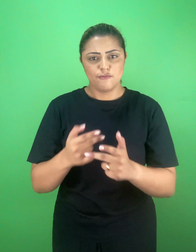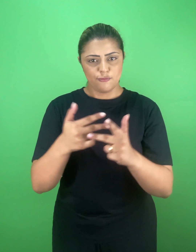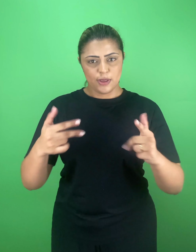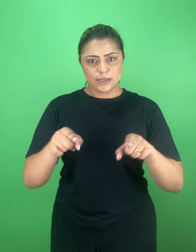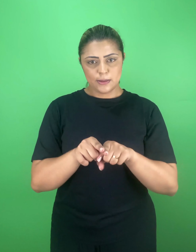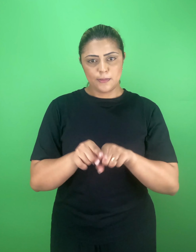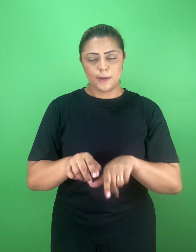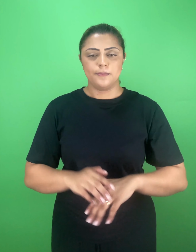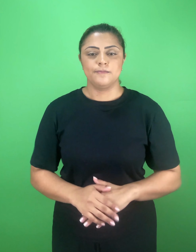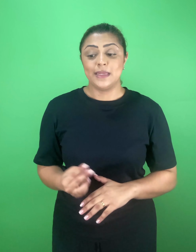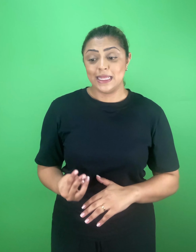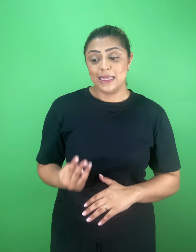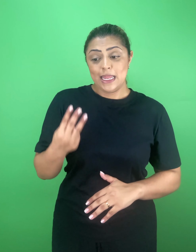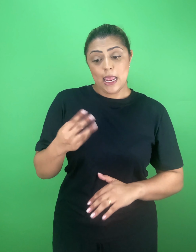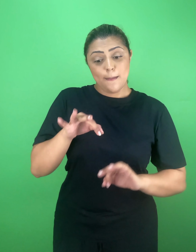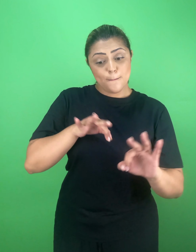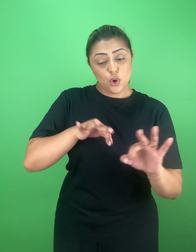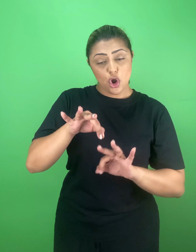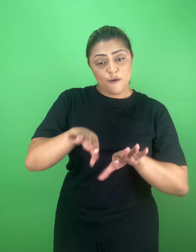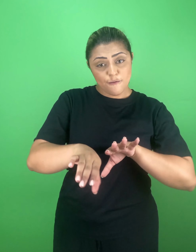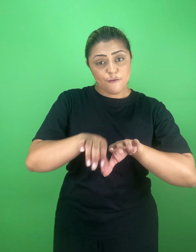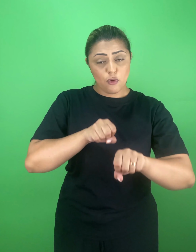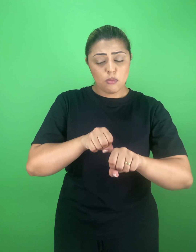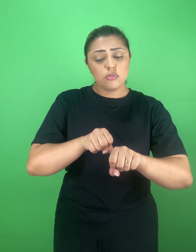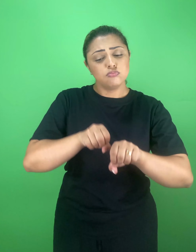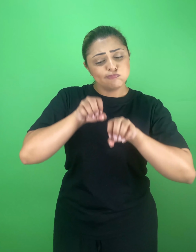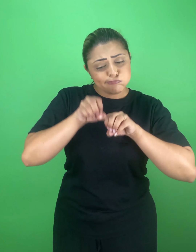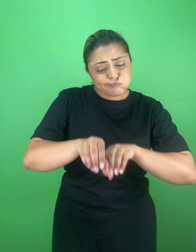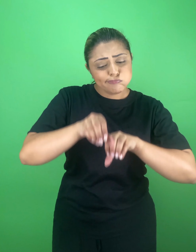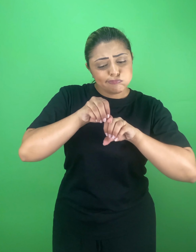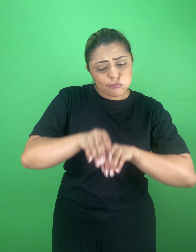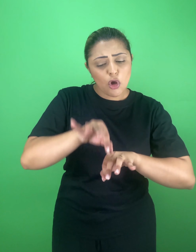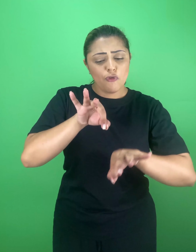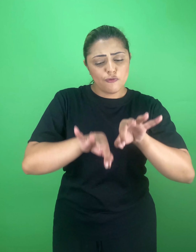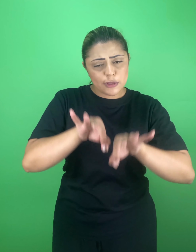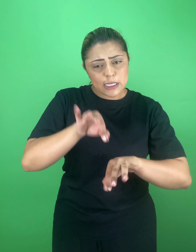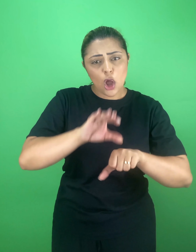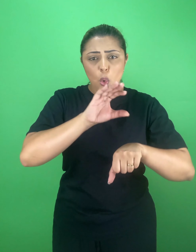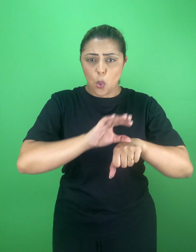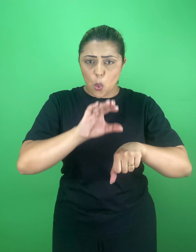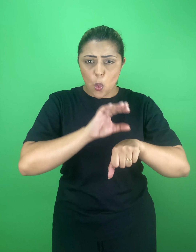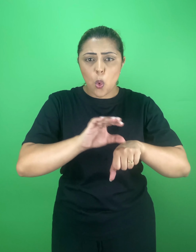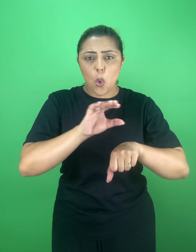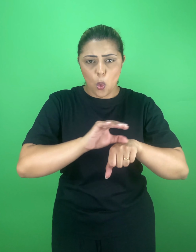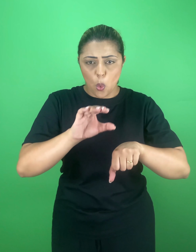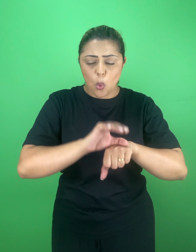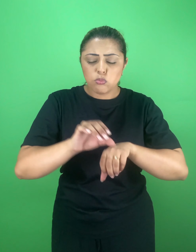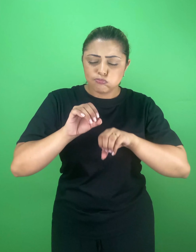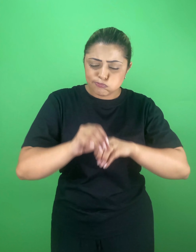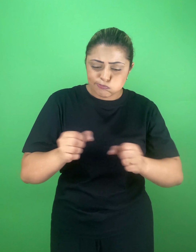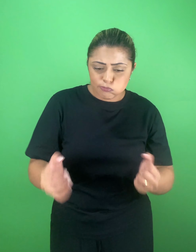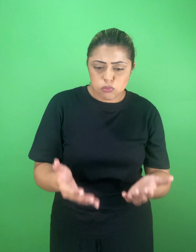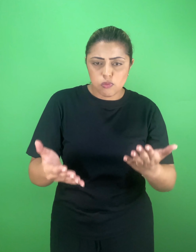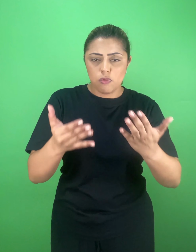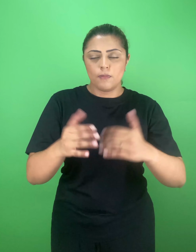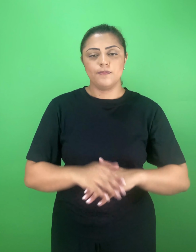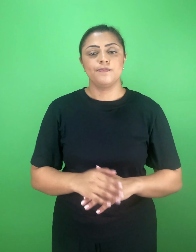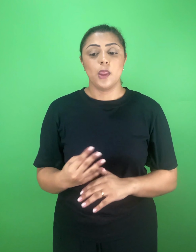Projetos de formação, como a realização de oficinas, cursos e ações educativas 4. Apoio à